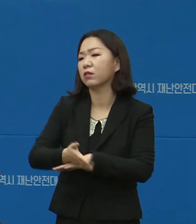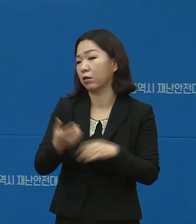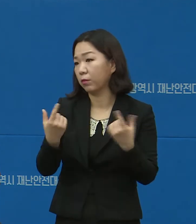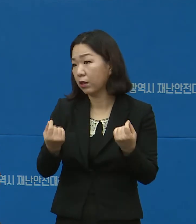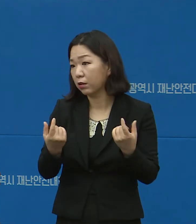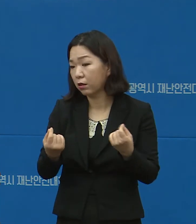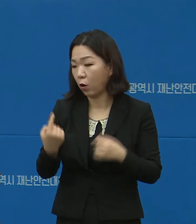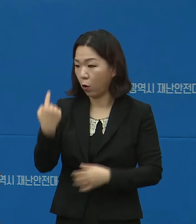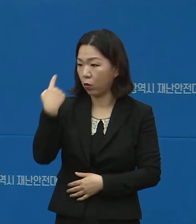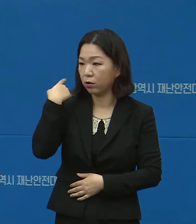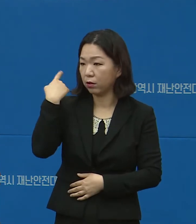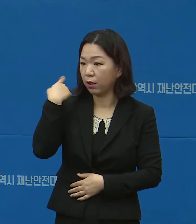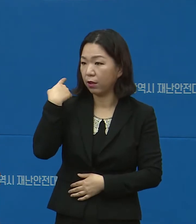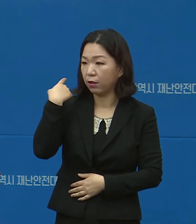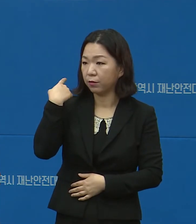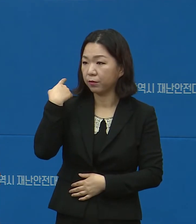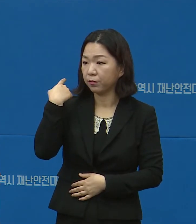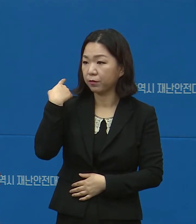어제 저희들이